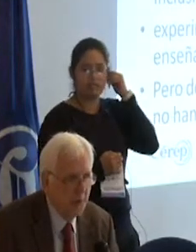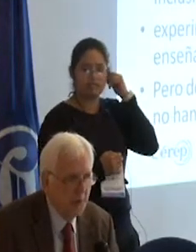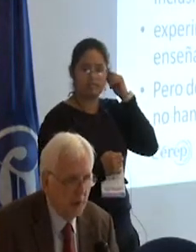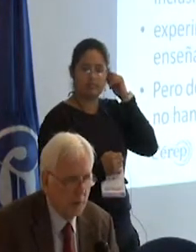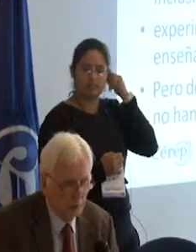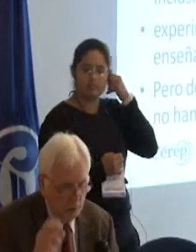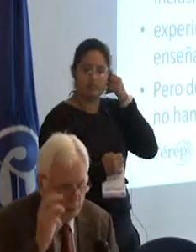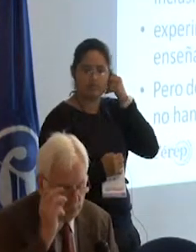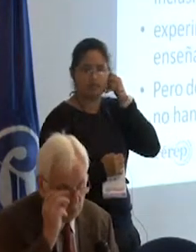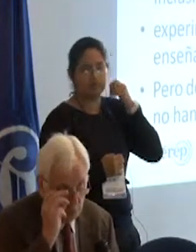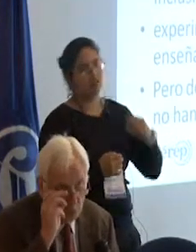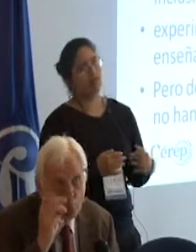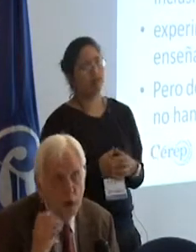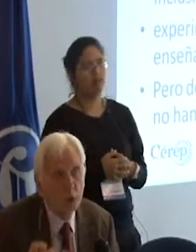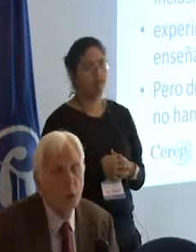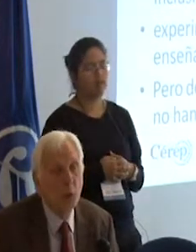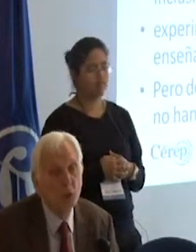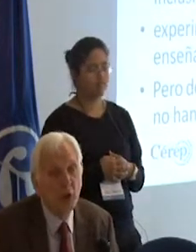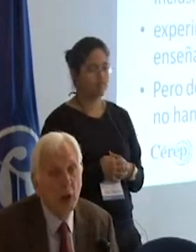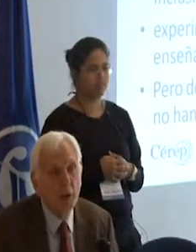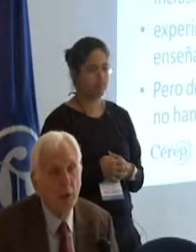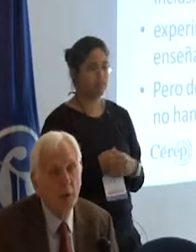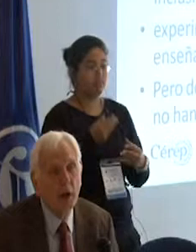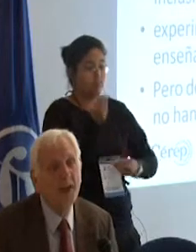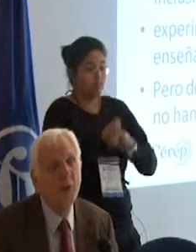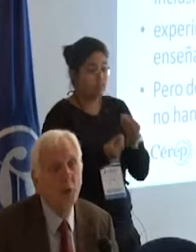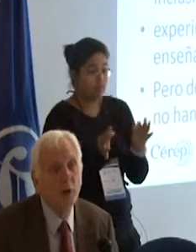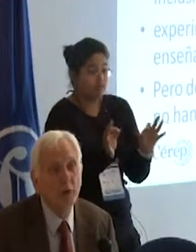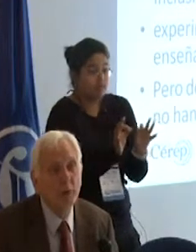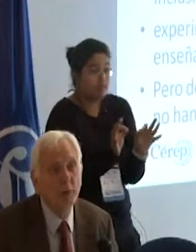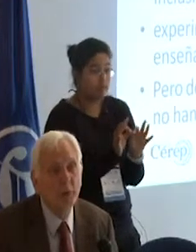Entonces, esta simplificación,